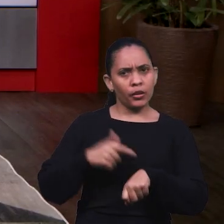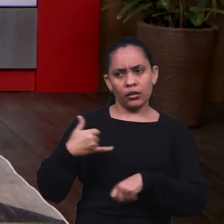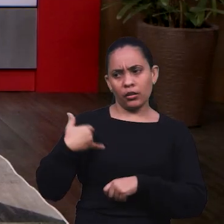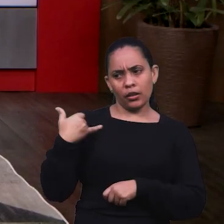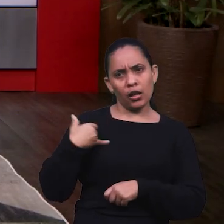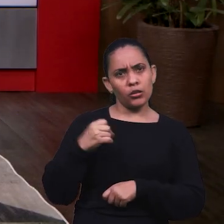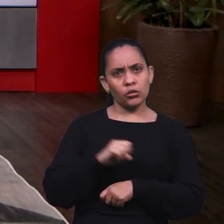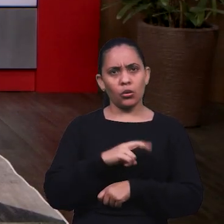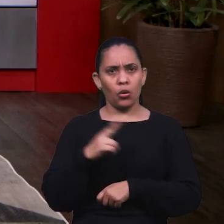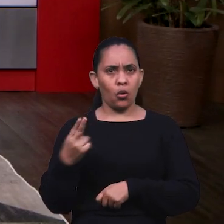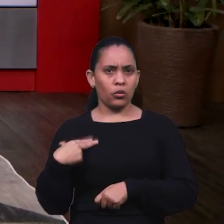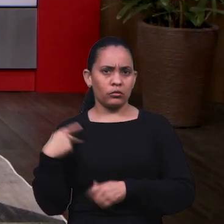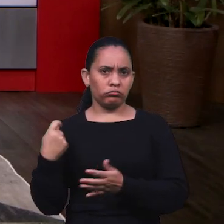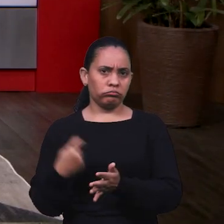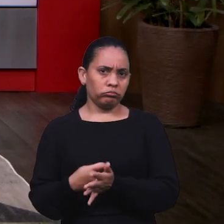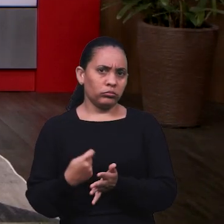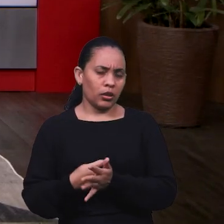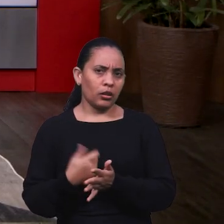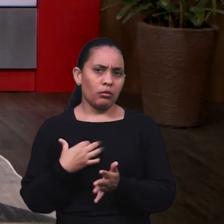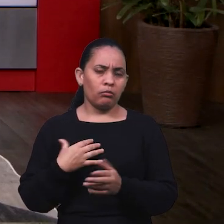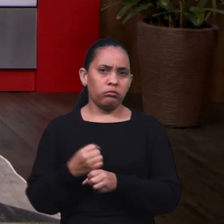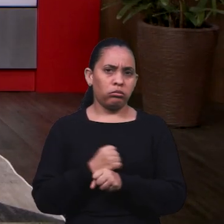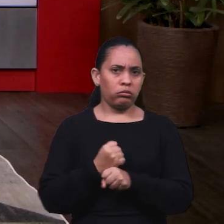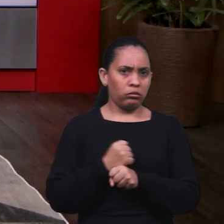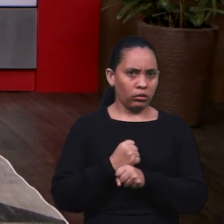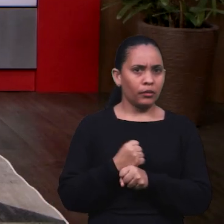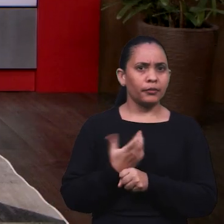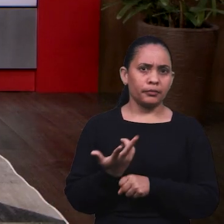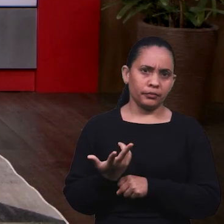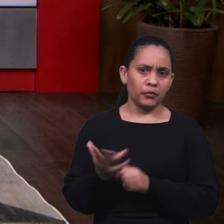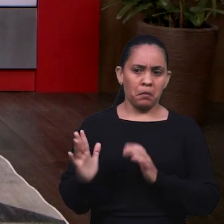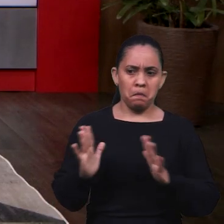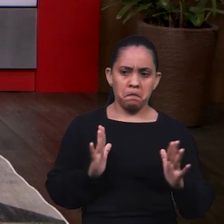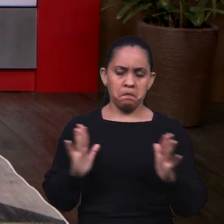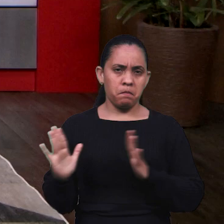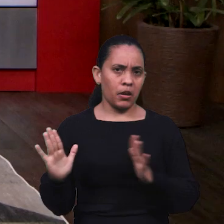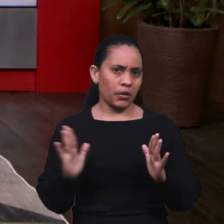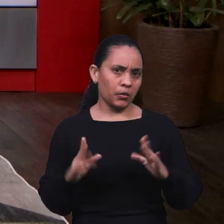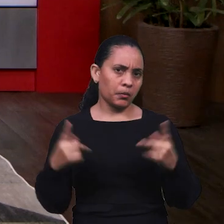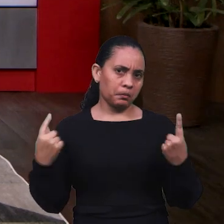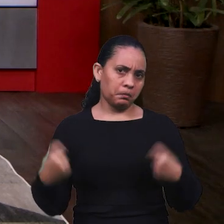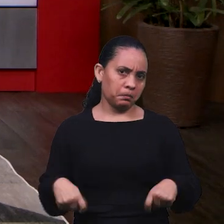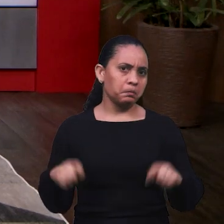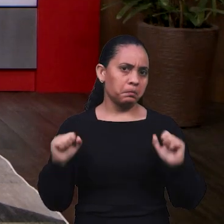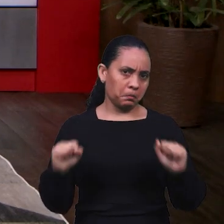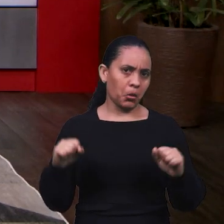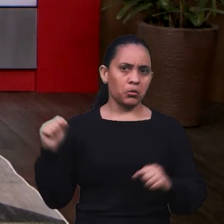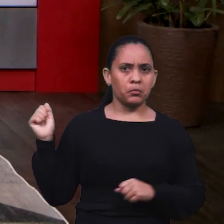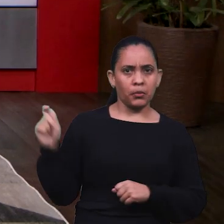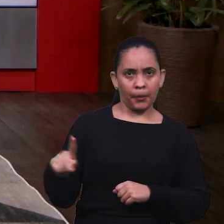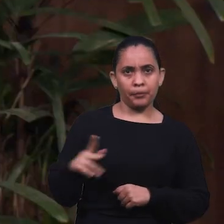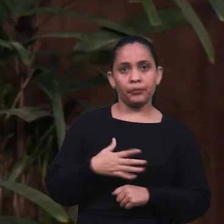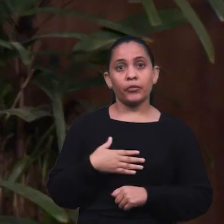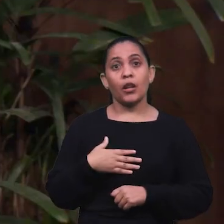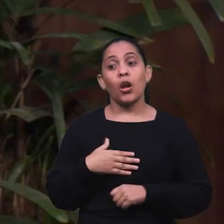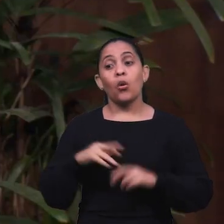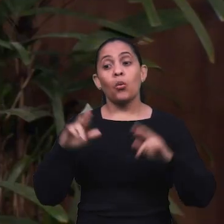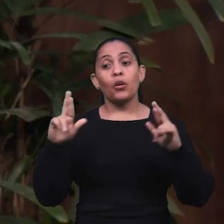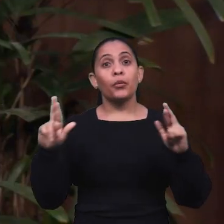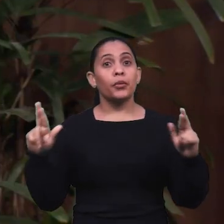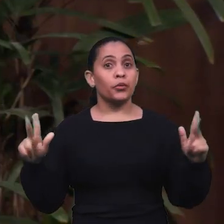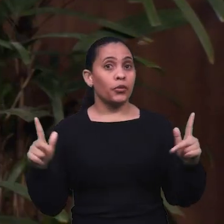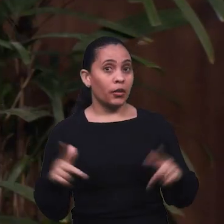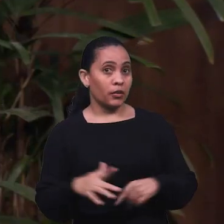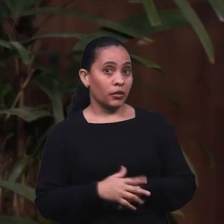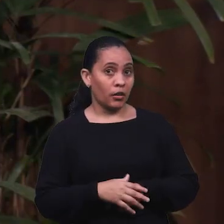seja na idade ou no tempo de contribuição. Então essa é a grande diferença. Sim. E aí agora quando a gente fala sobre o tempo de contribuição, qual é a diferença